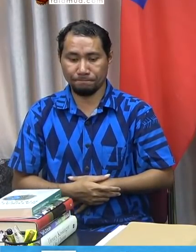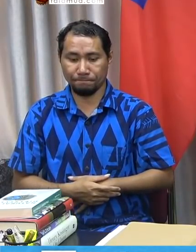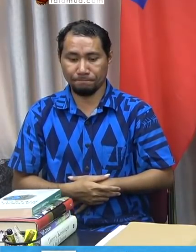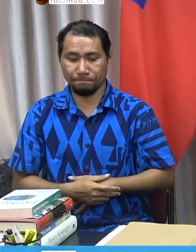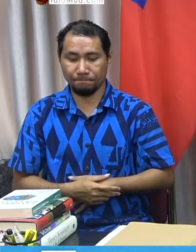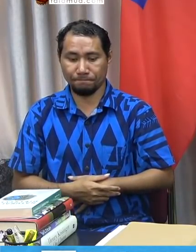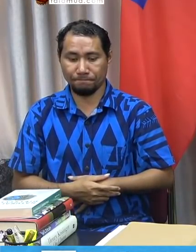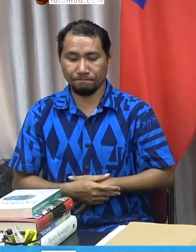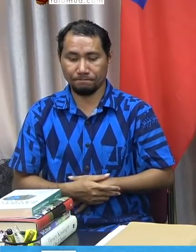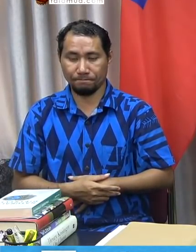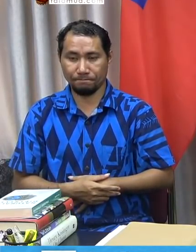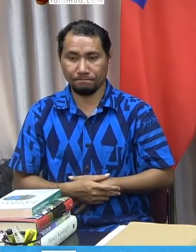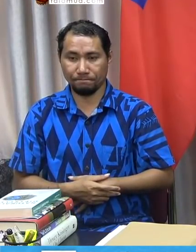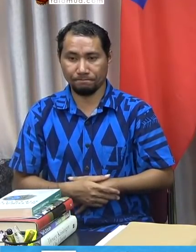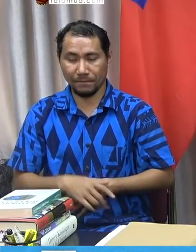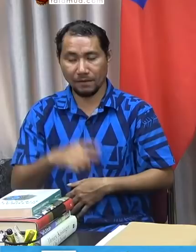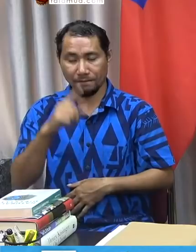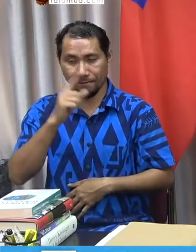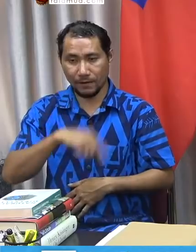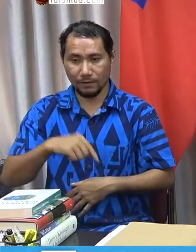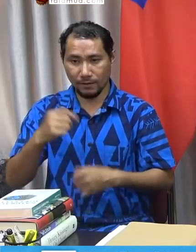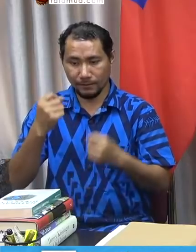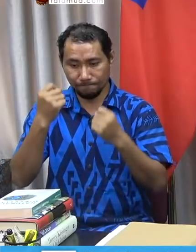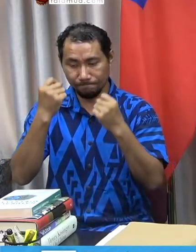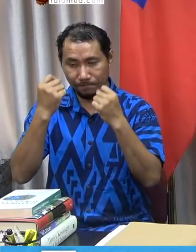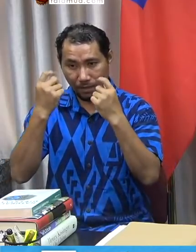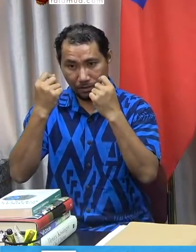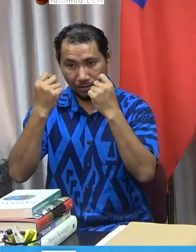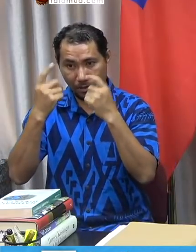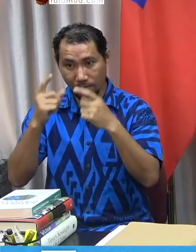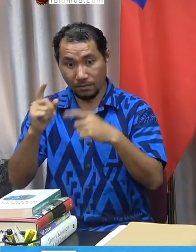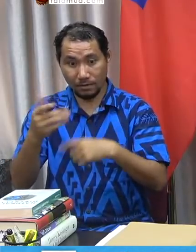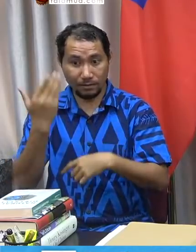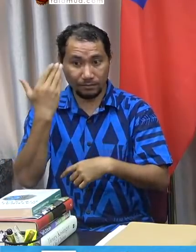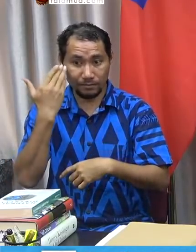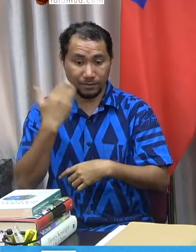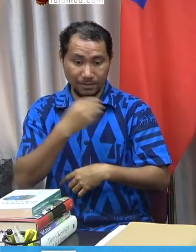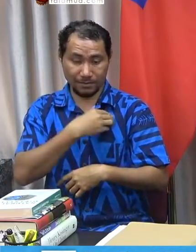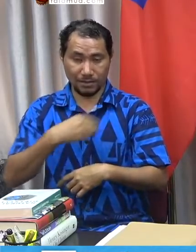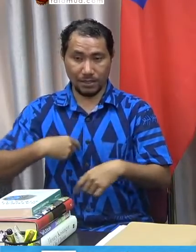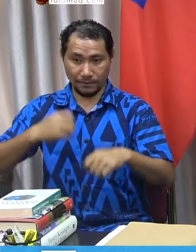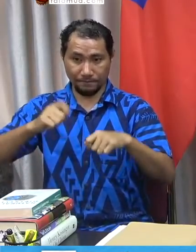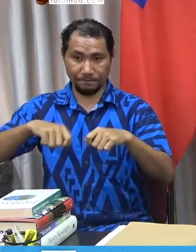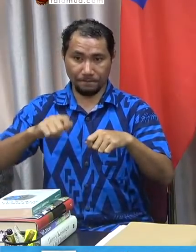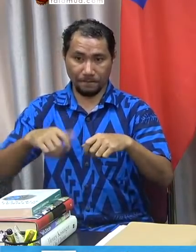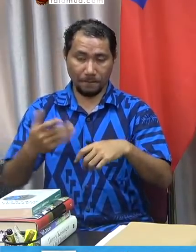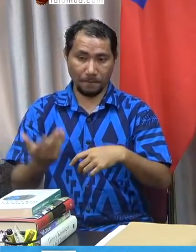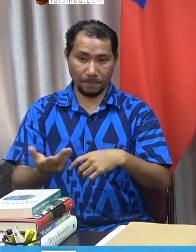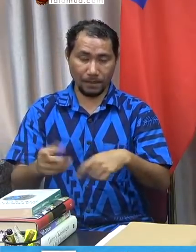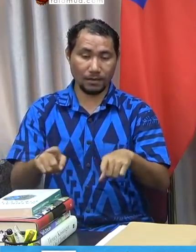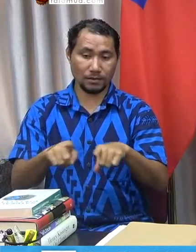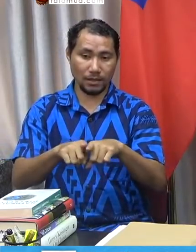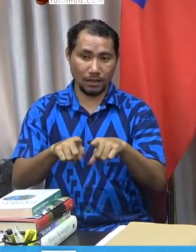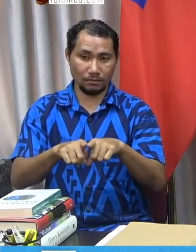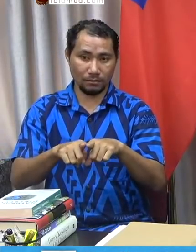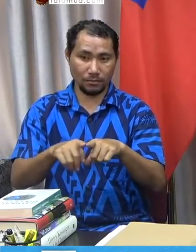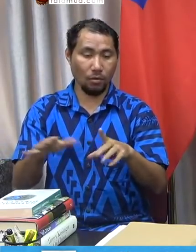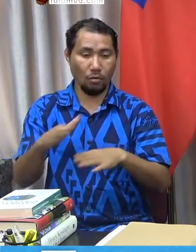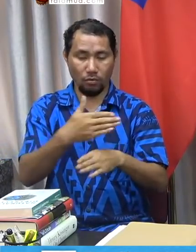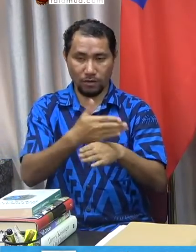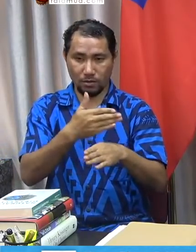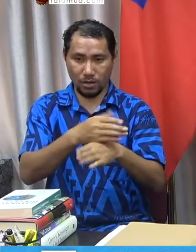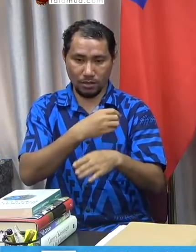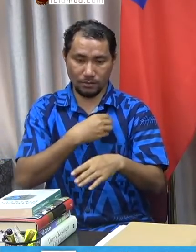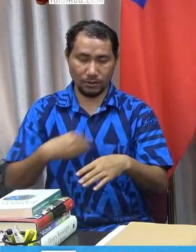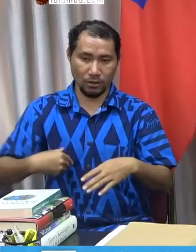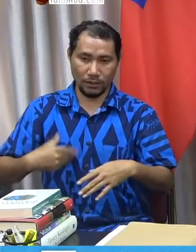nofo fe malama i ai ia le vā le fionga le tamaitai minista ma le pasenga o le whamasinonga.